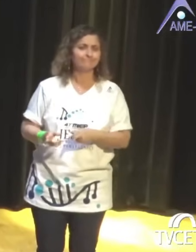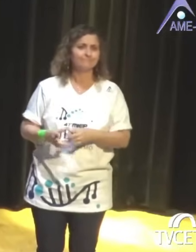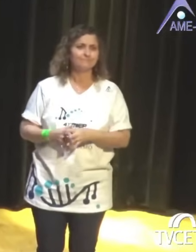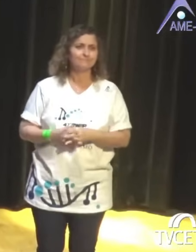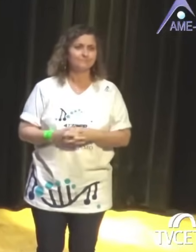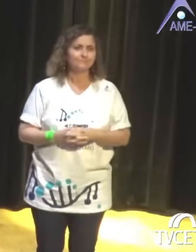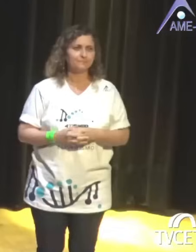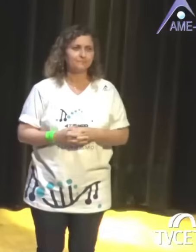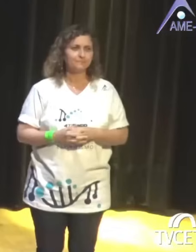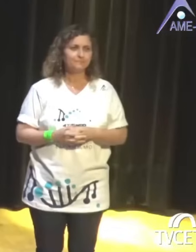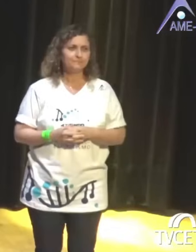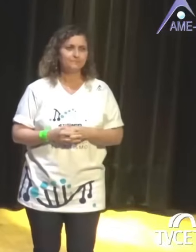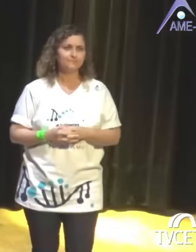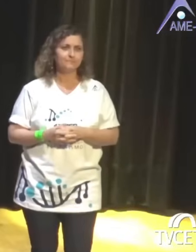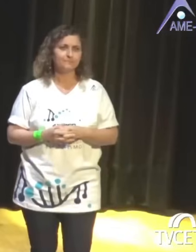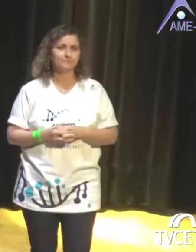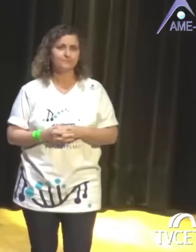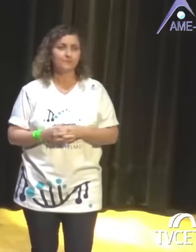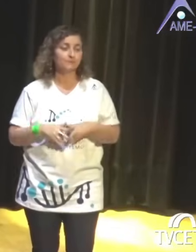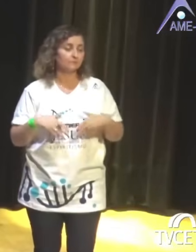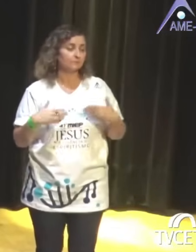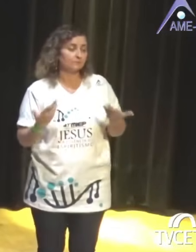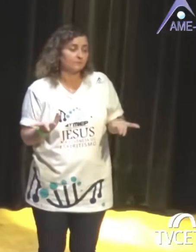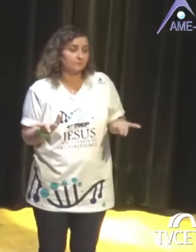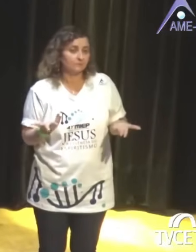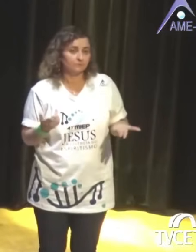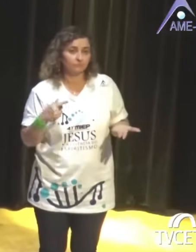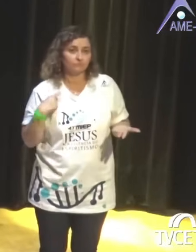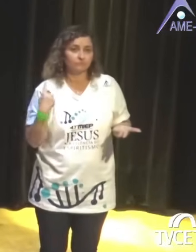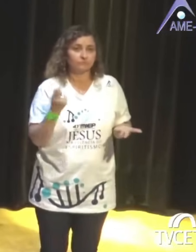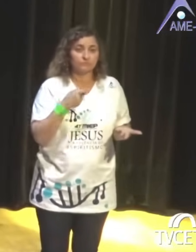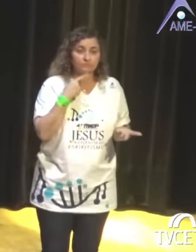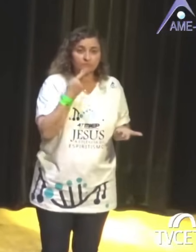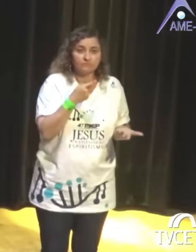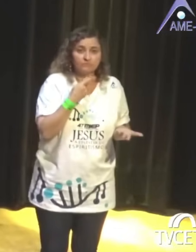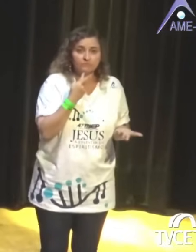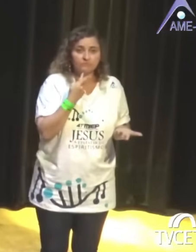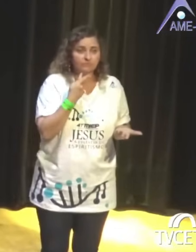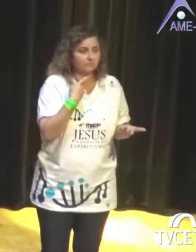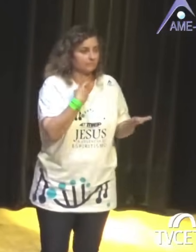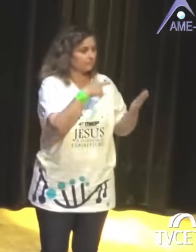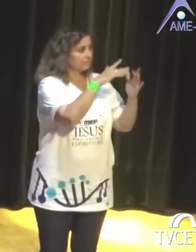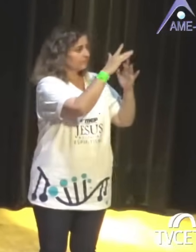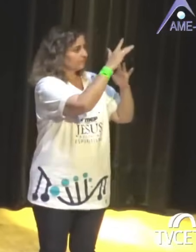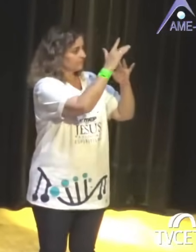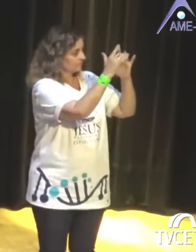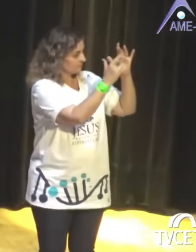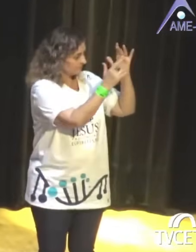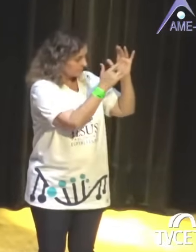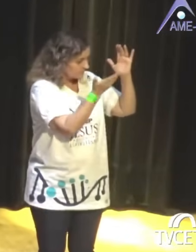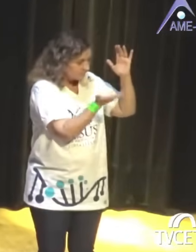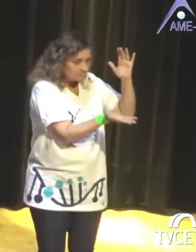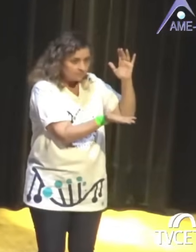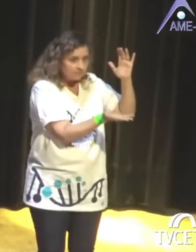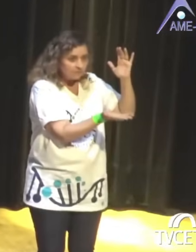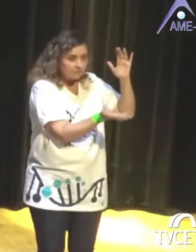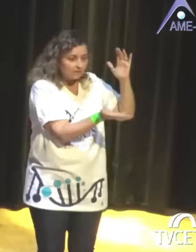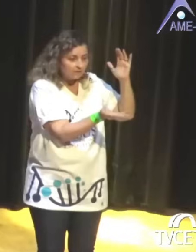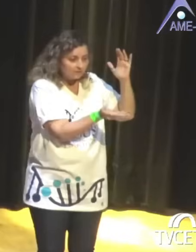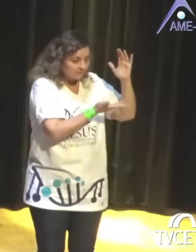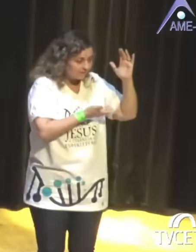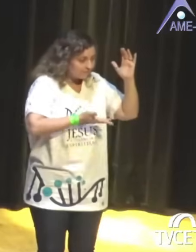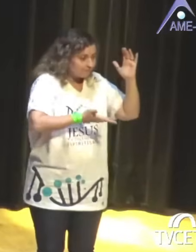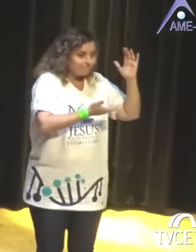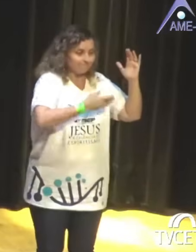essa então quando a gente fala Jesus a essência do Espiritismo nós